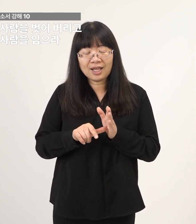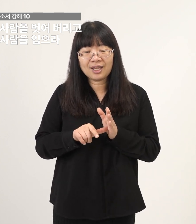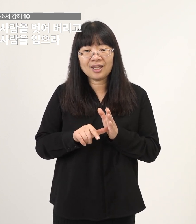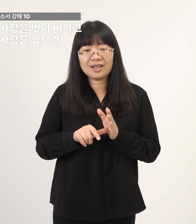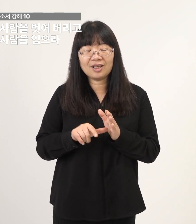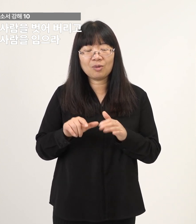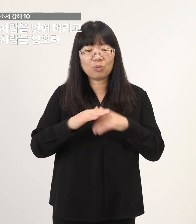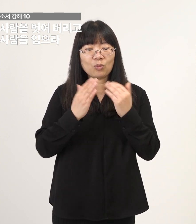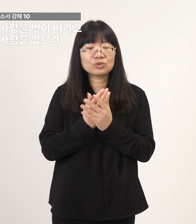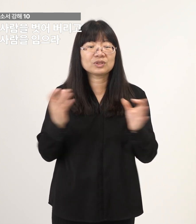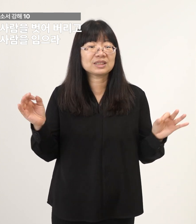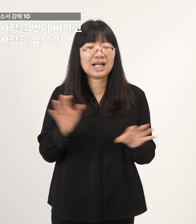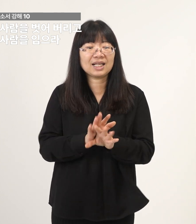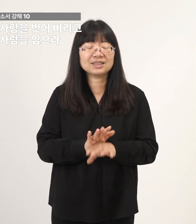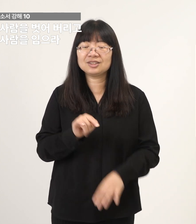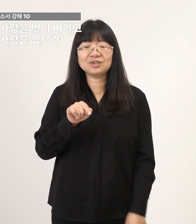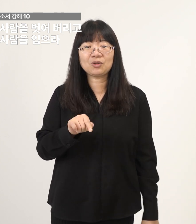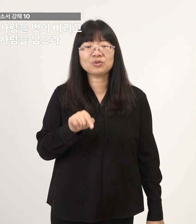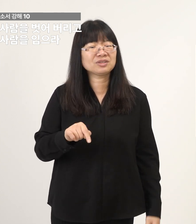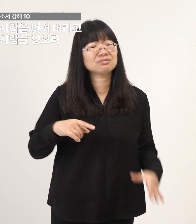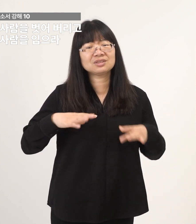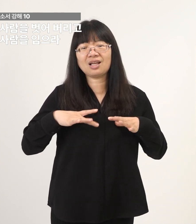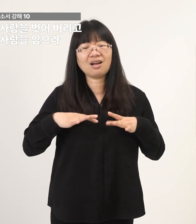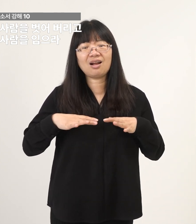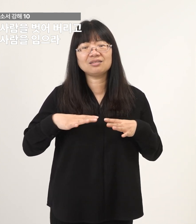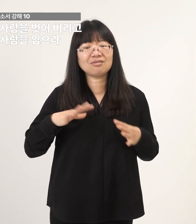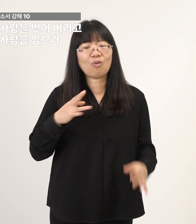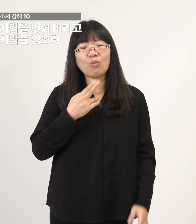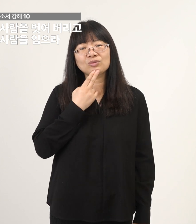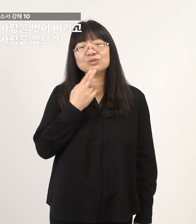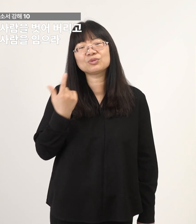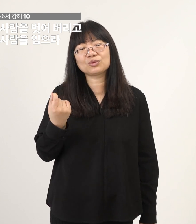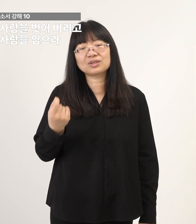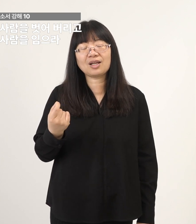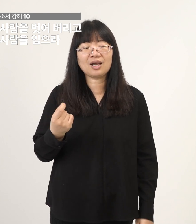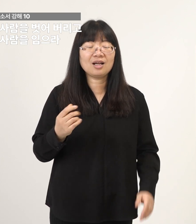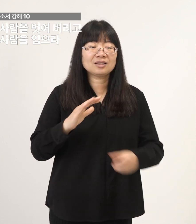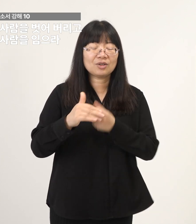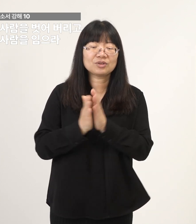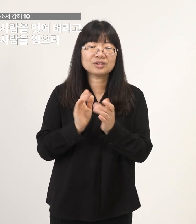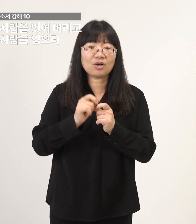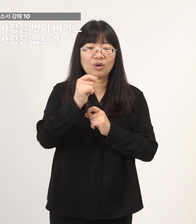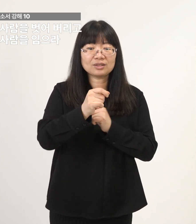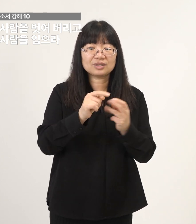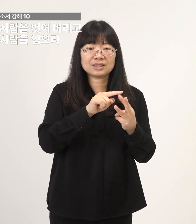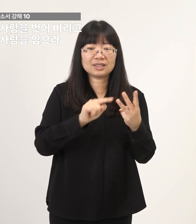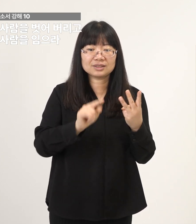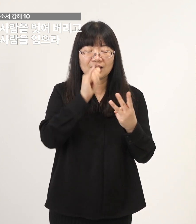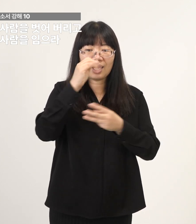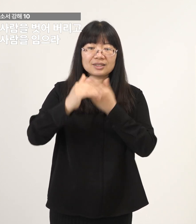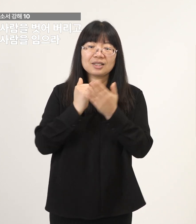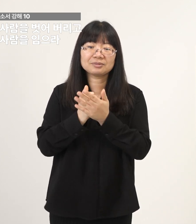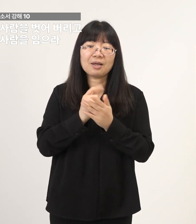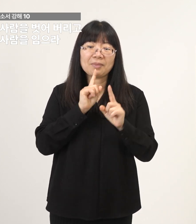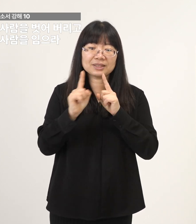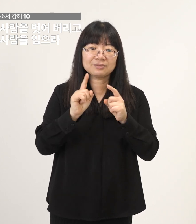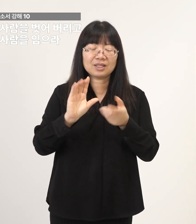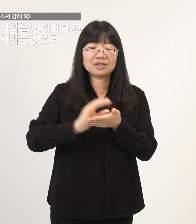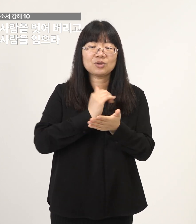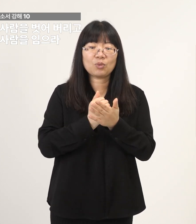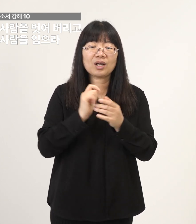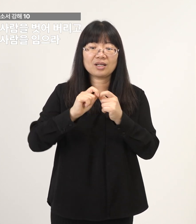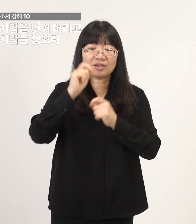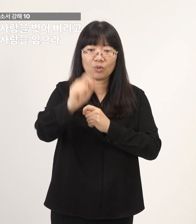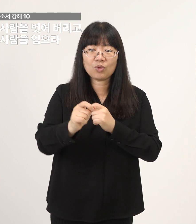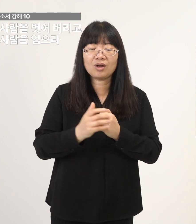아니에요. 성경은 영원한 것을 세 가지로 규정했어요. 하나님의 말씀이 영원하고, 그리스도가